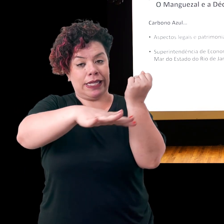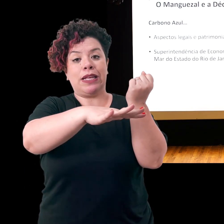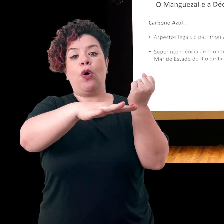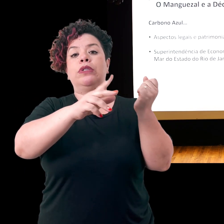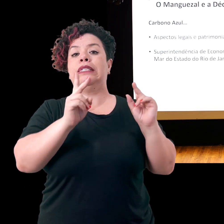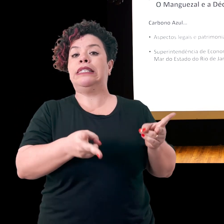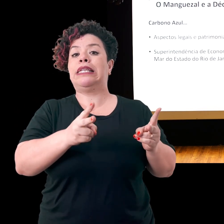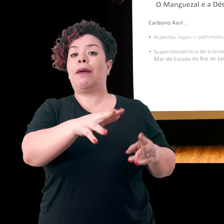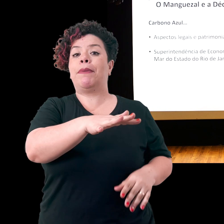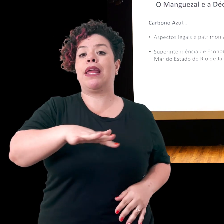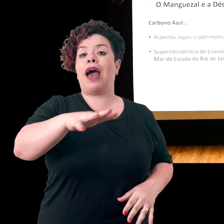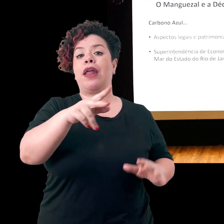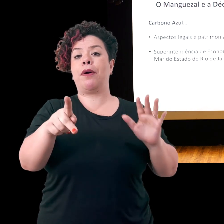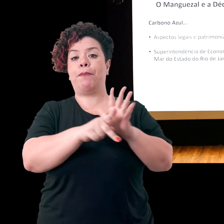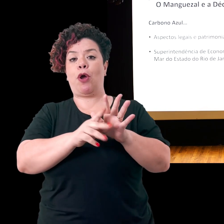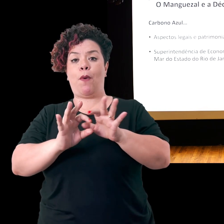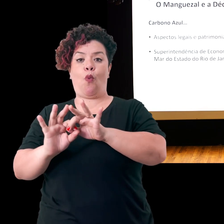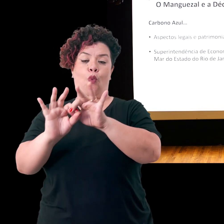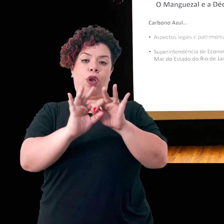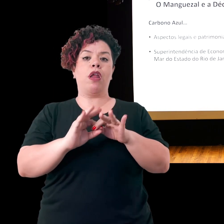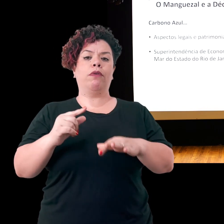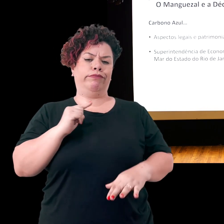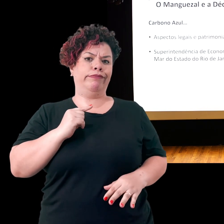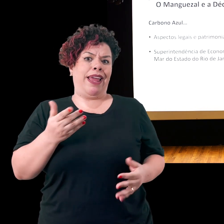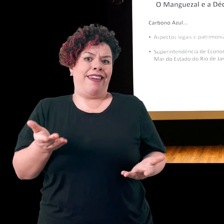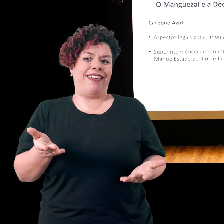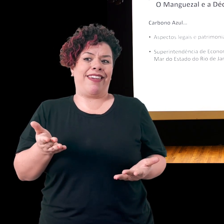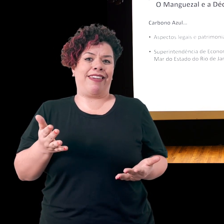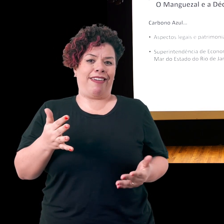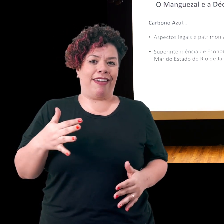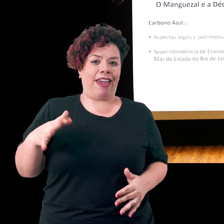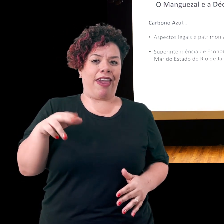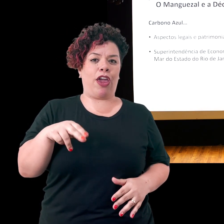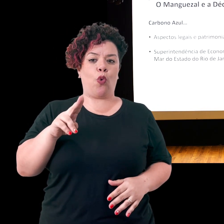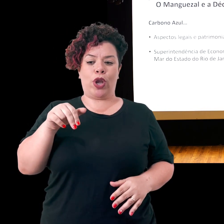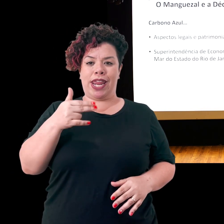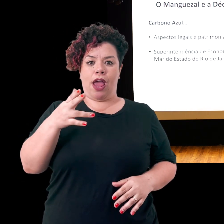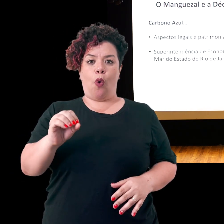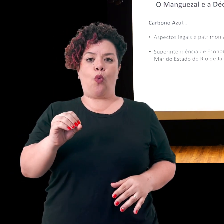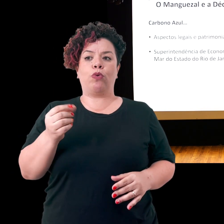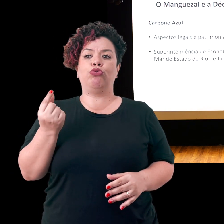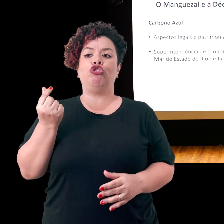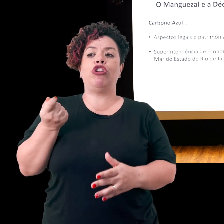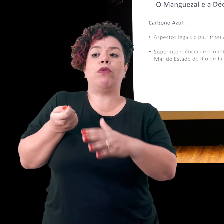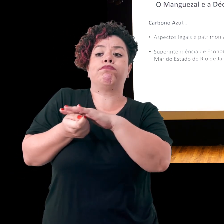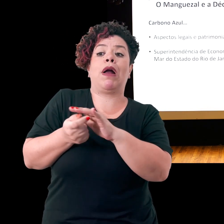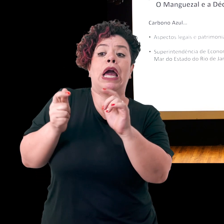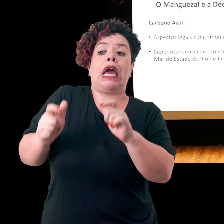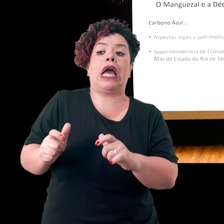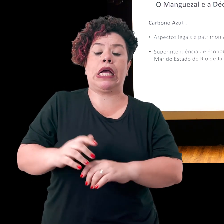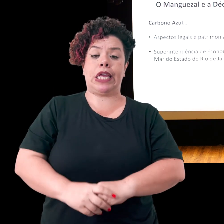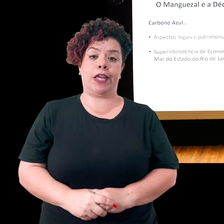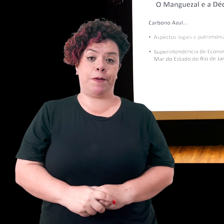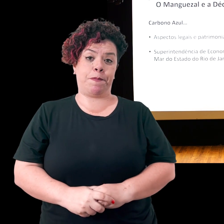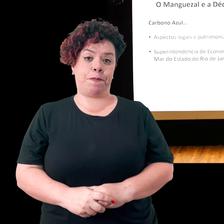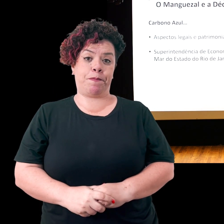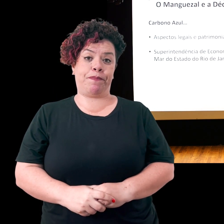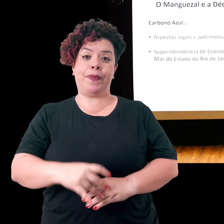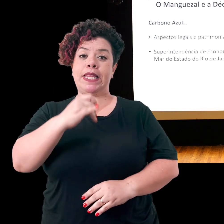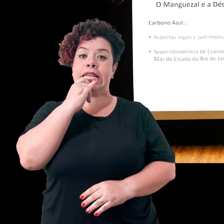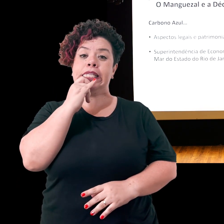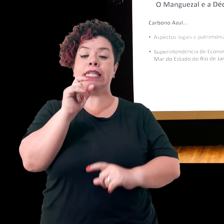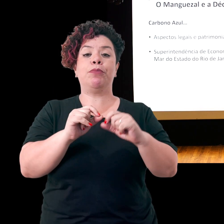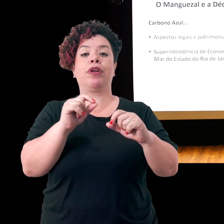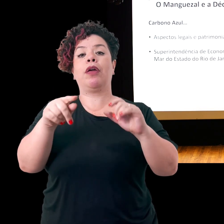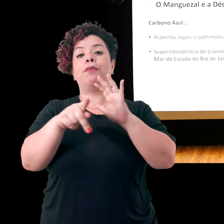áreas da União, para quem vai esse recurso? E se essa área for uma unidade de